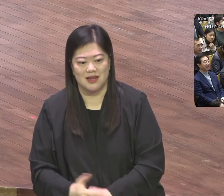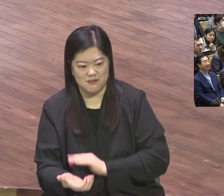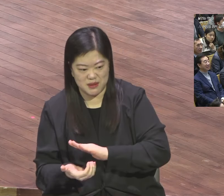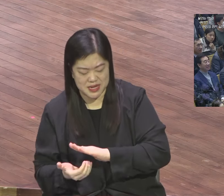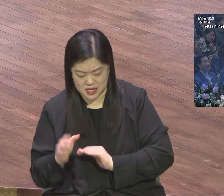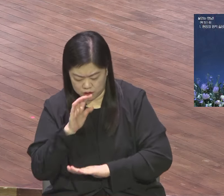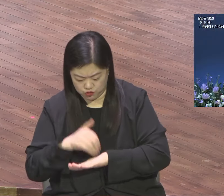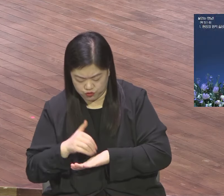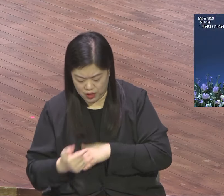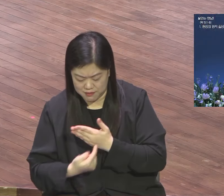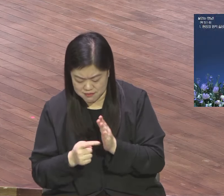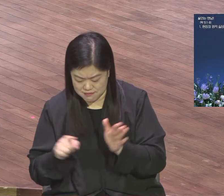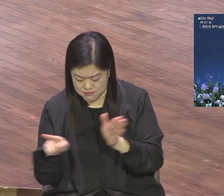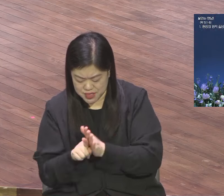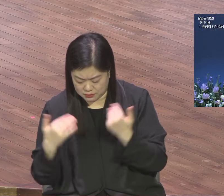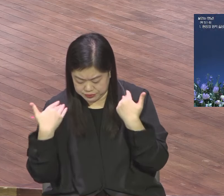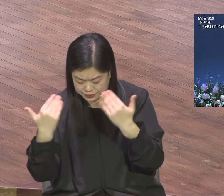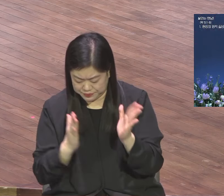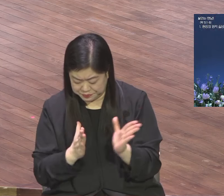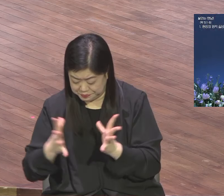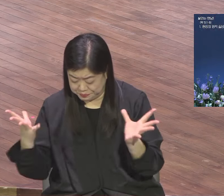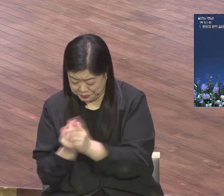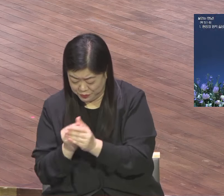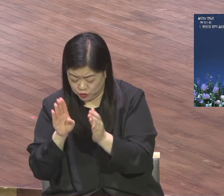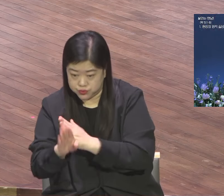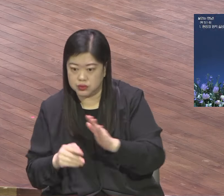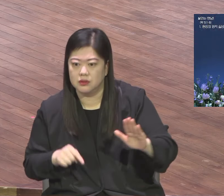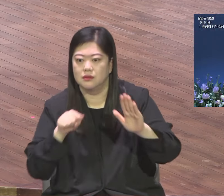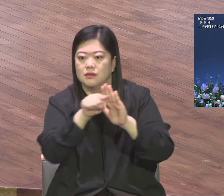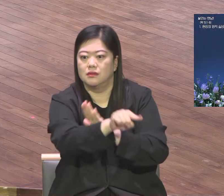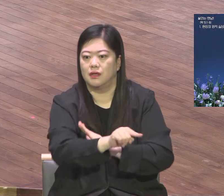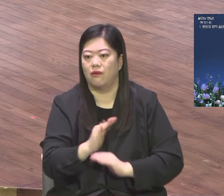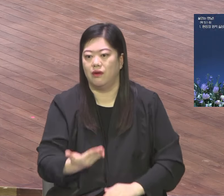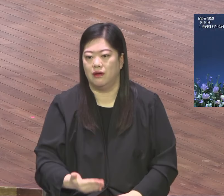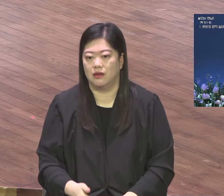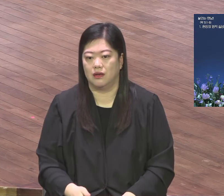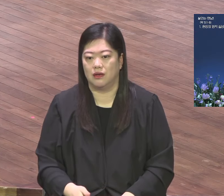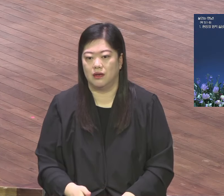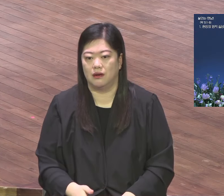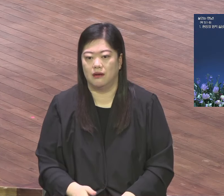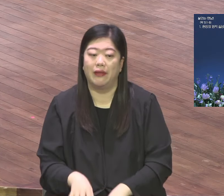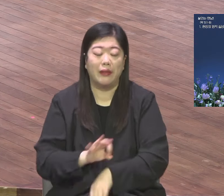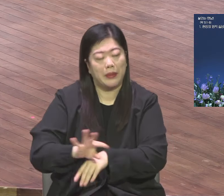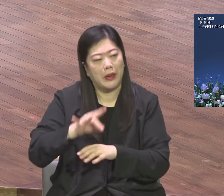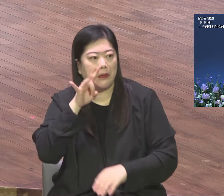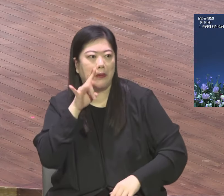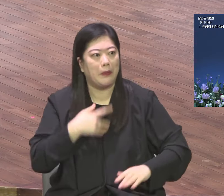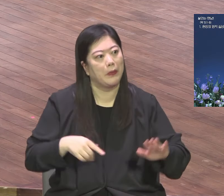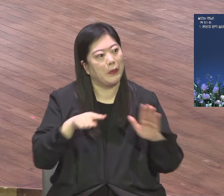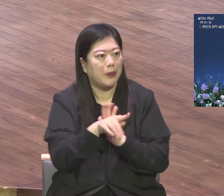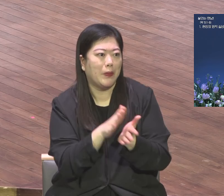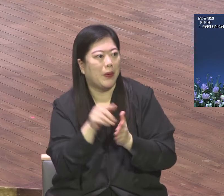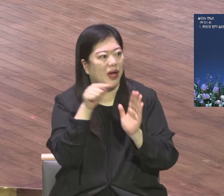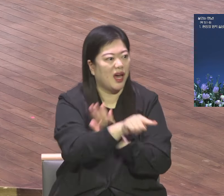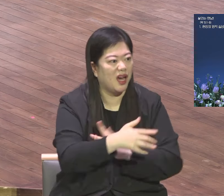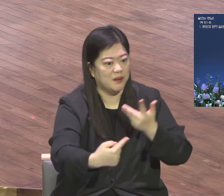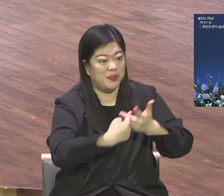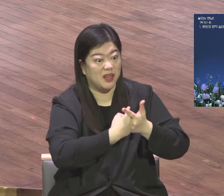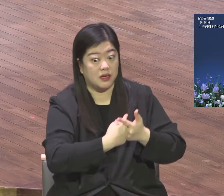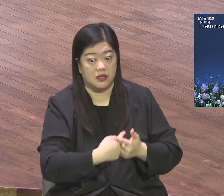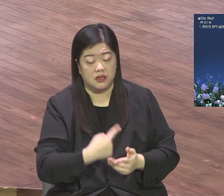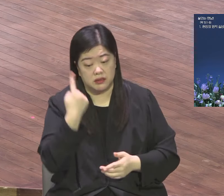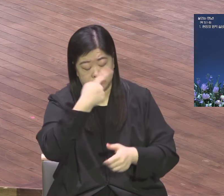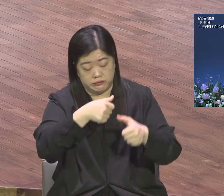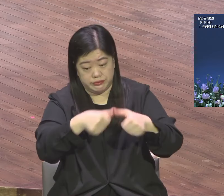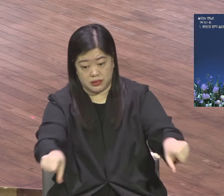내가 귀신을 막 쫓고 있었어요. 개척할 때니까 뭐. 새벽 2시까지 하는데 밤 10시부터 새벽 2시까지